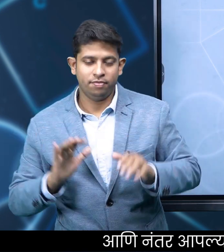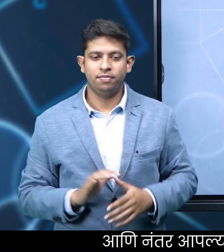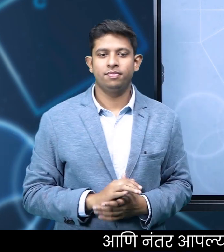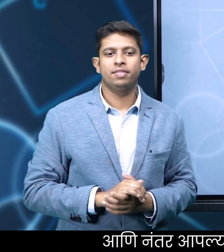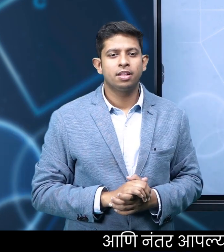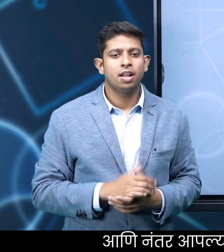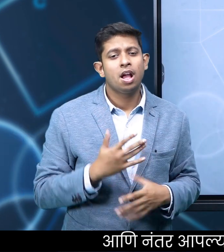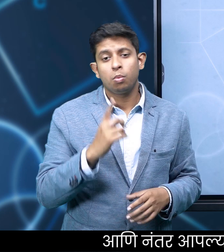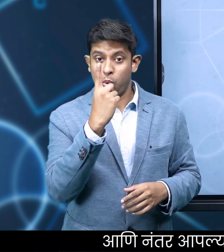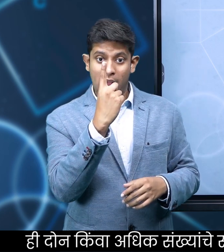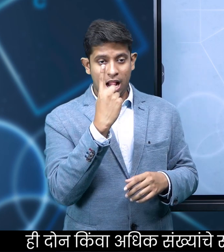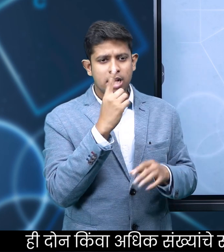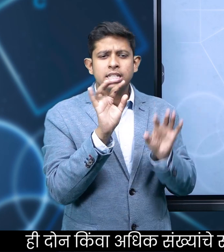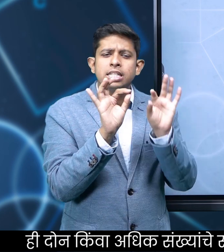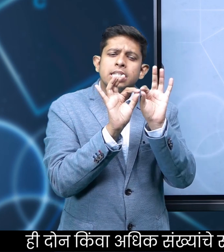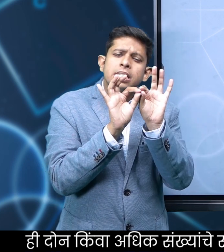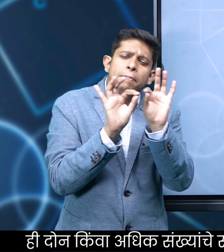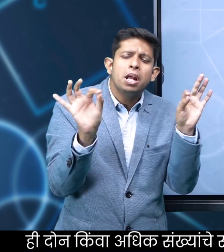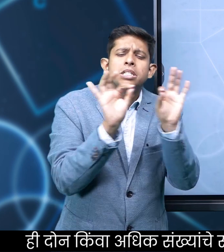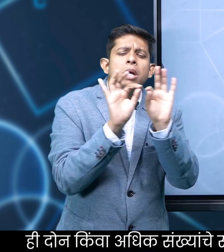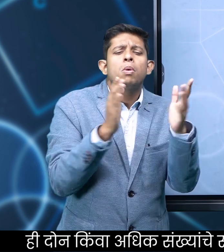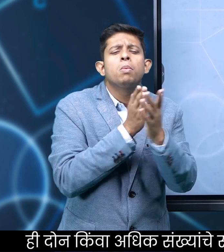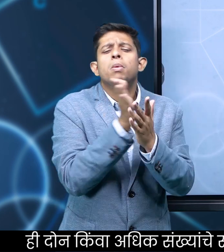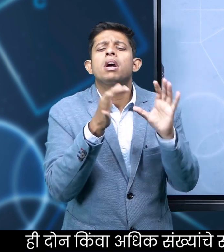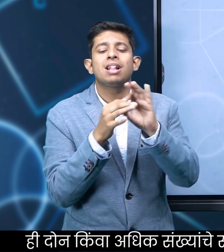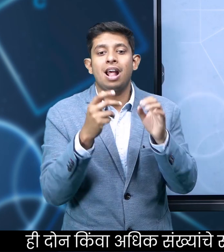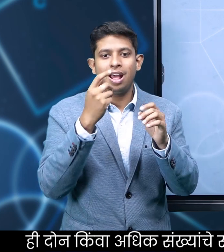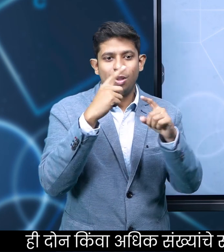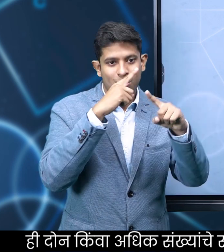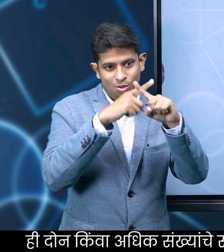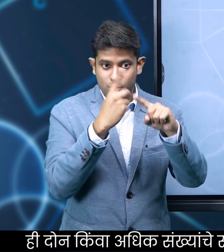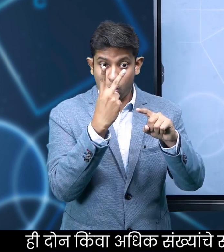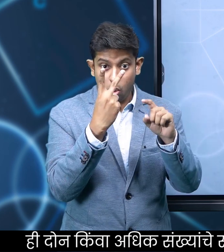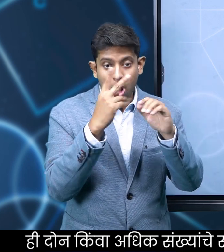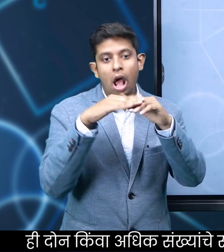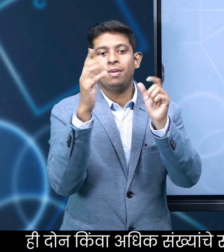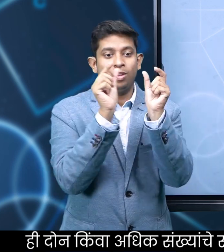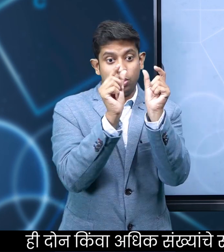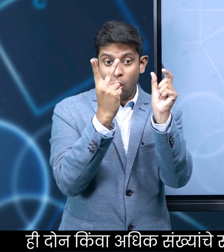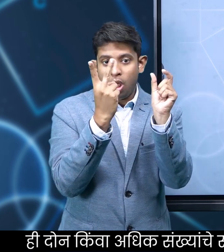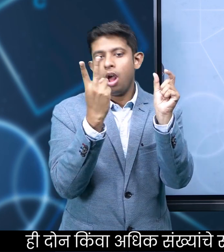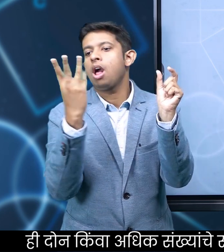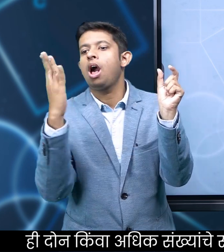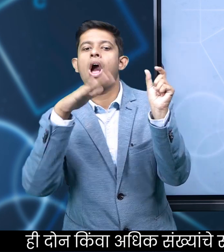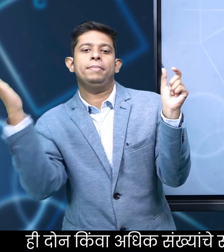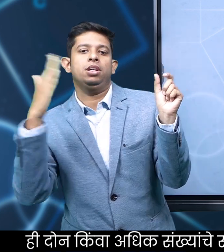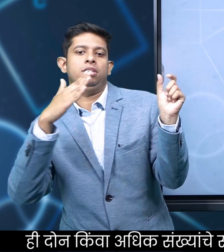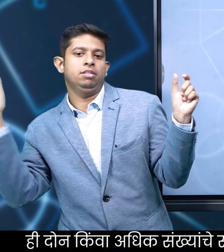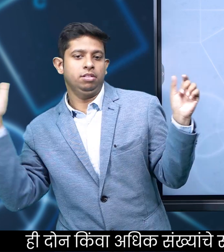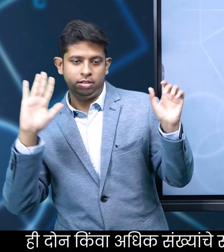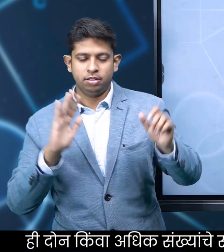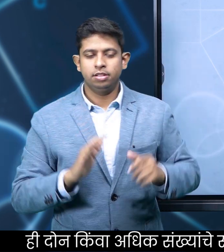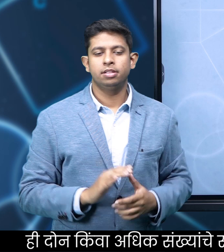गुणाकार सापडतात. ही 2 किंवा अधिक संख्यांचे सामान्य गुणाकार शोधण्याची सर्वात सोपी पद्धत